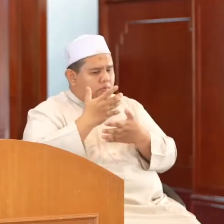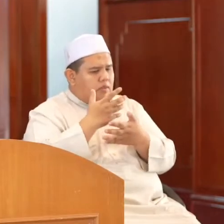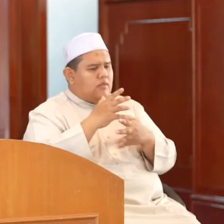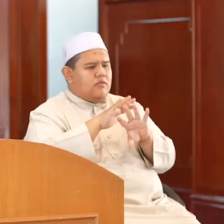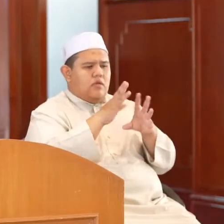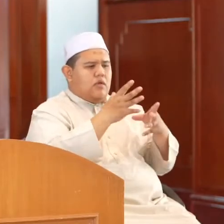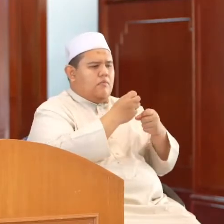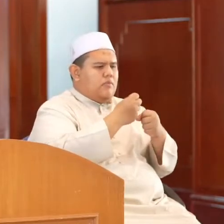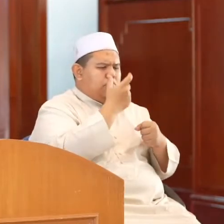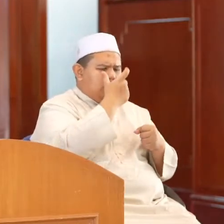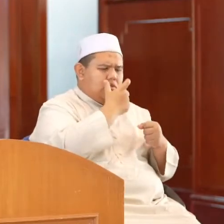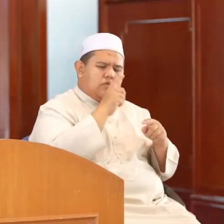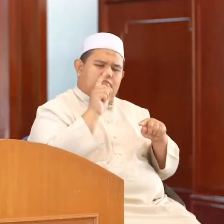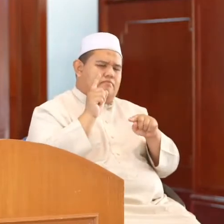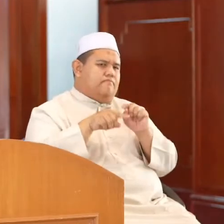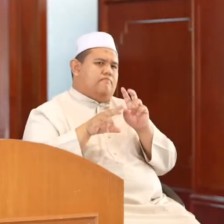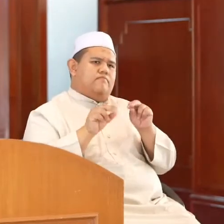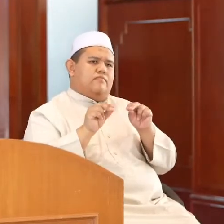Tuan-tuan,